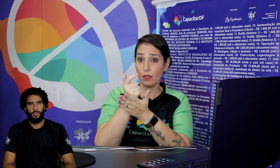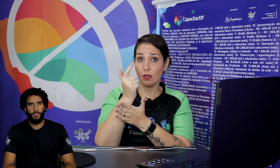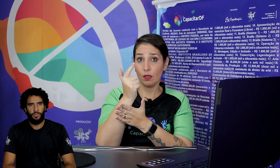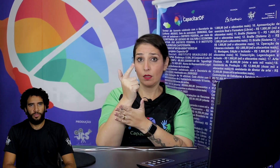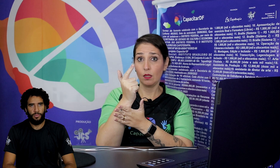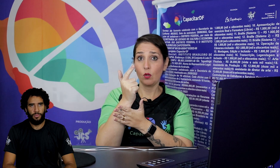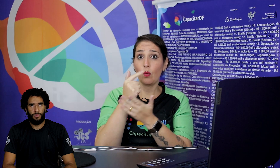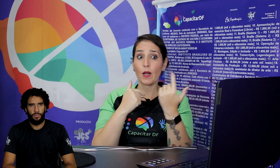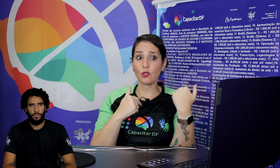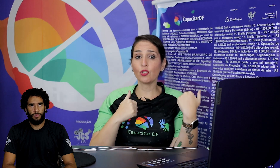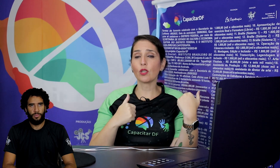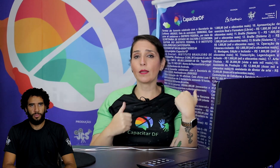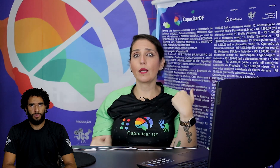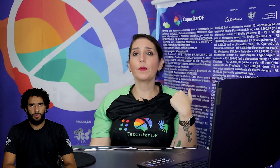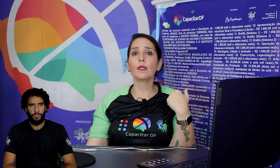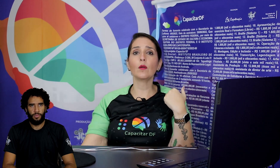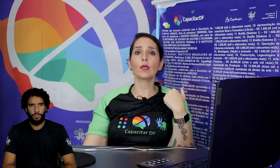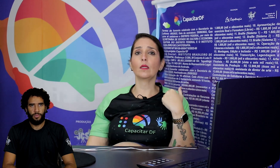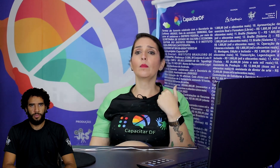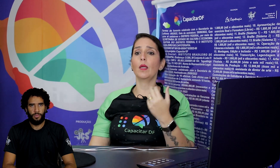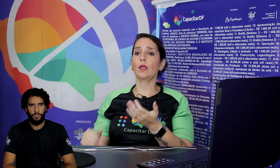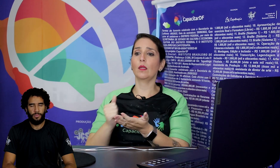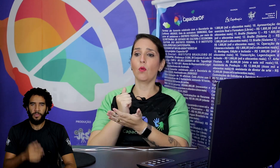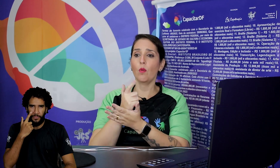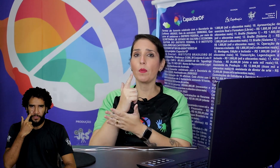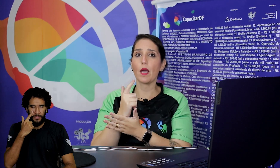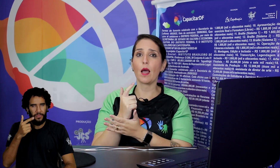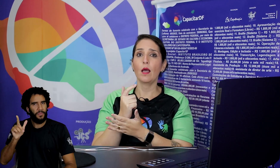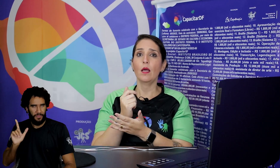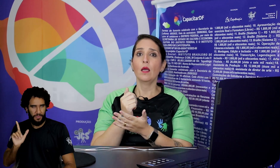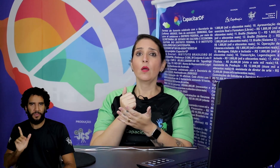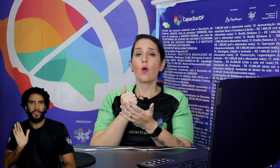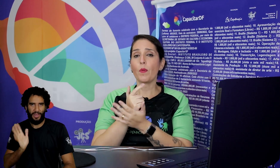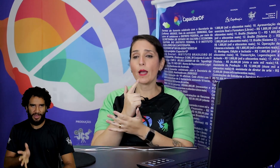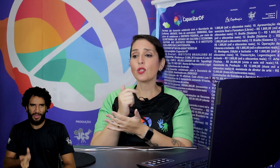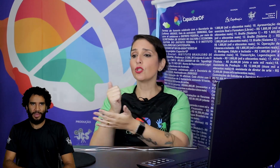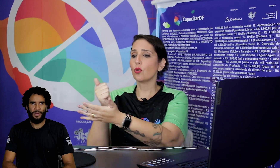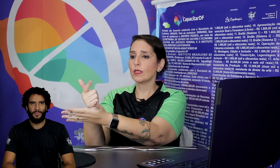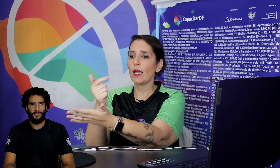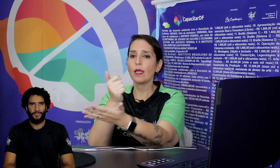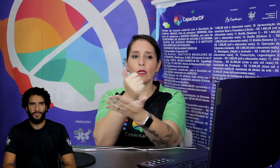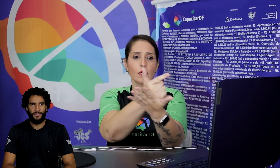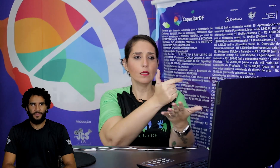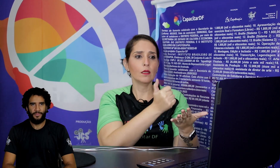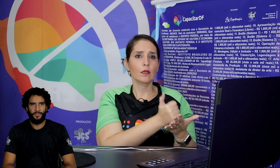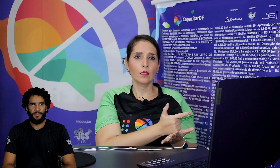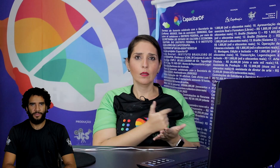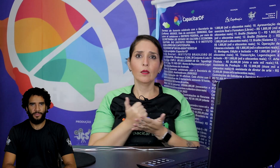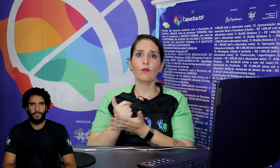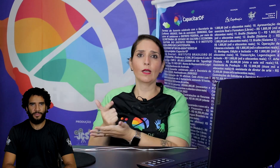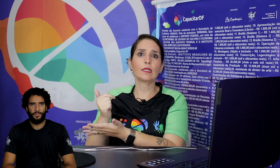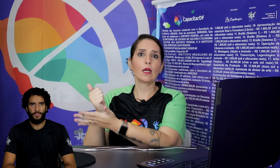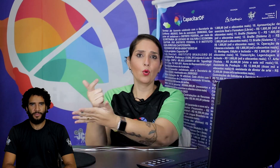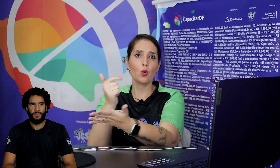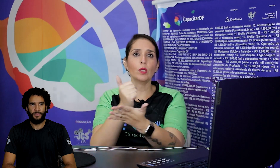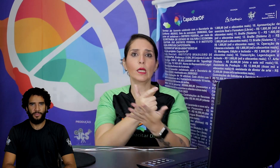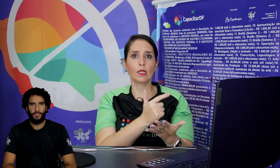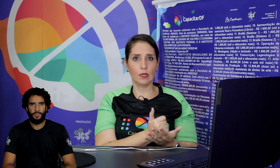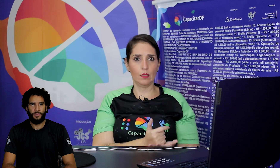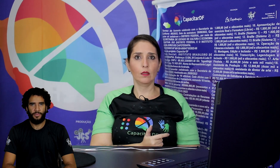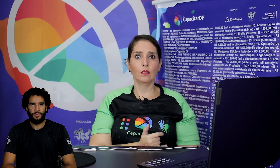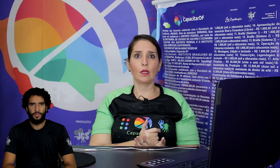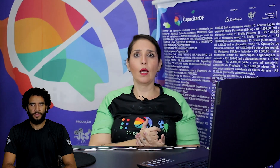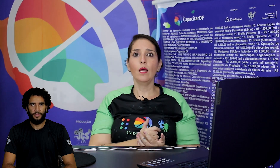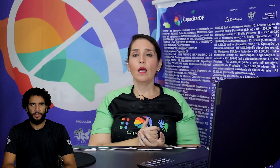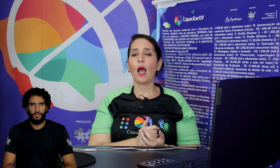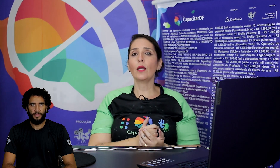Comprar. Comprar a gente já até aprendeu aqui também. Então, comprar. Comprar a gente consegue fazer a